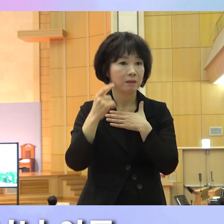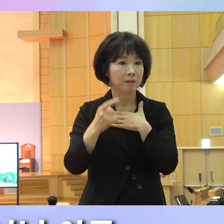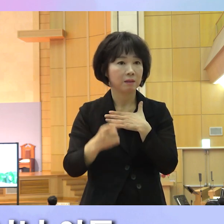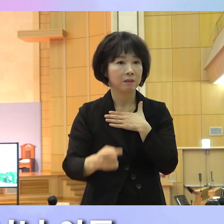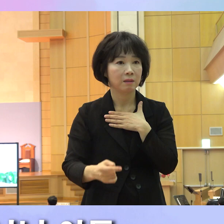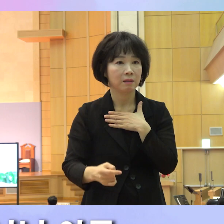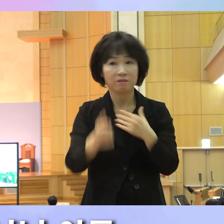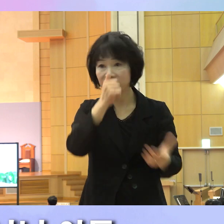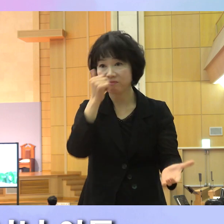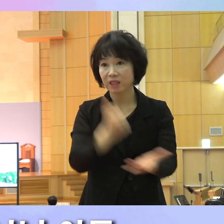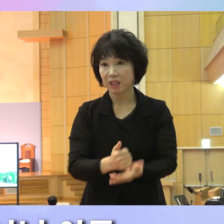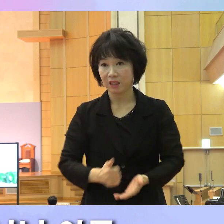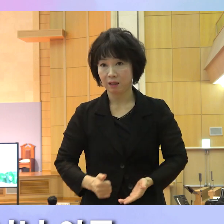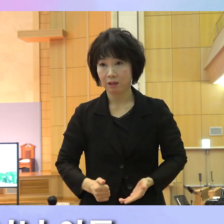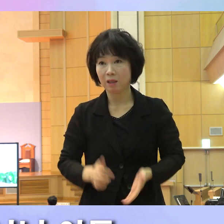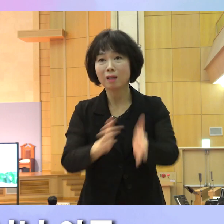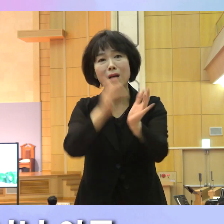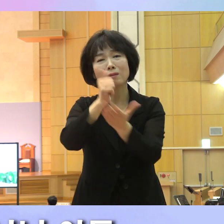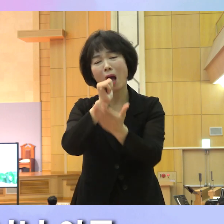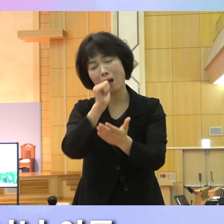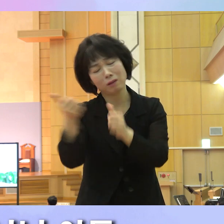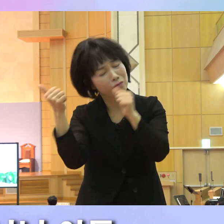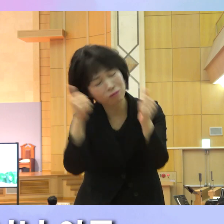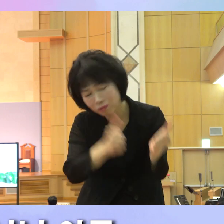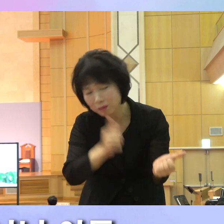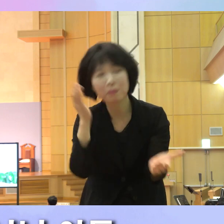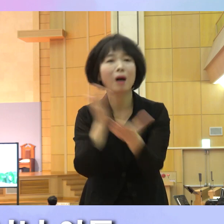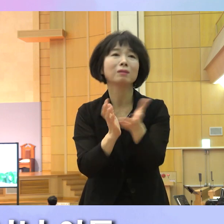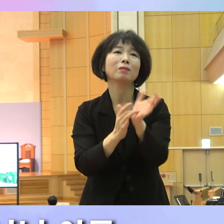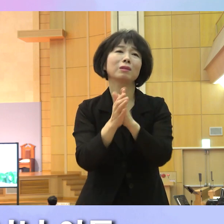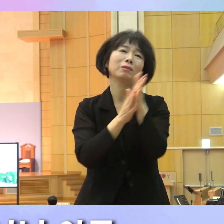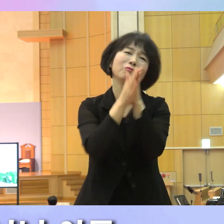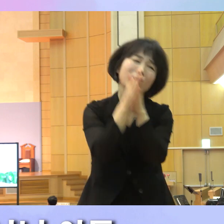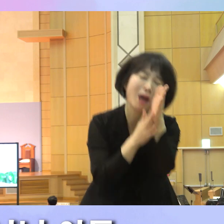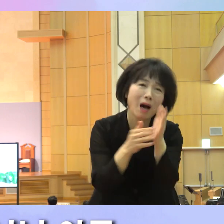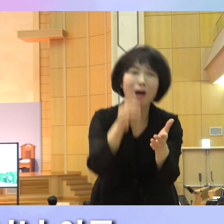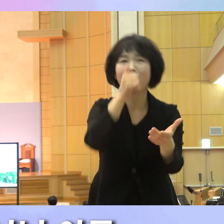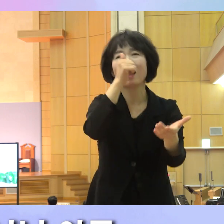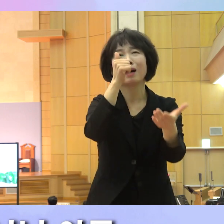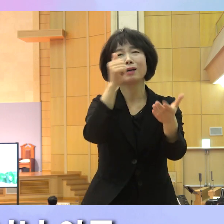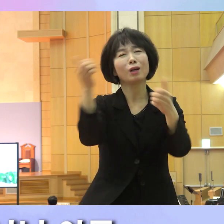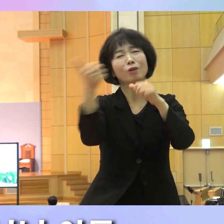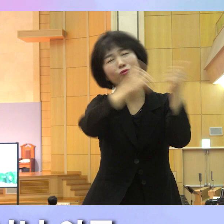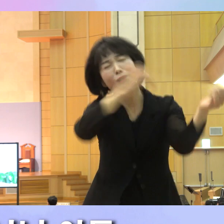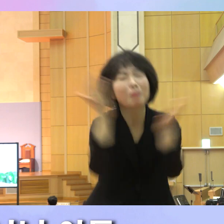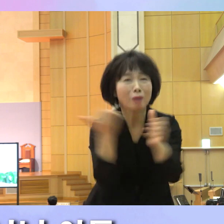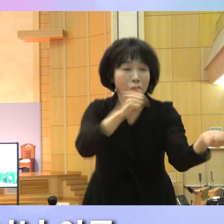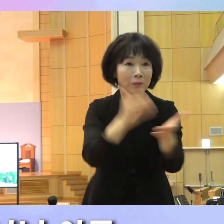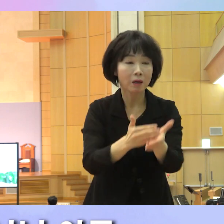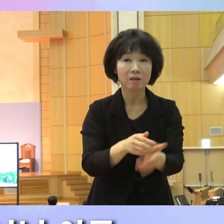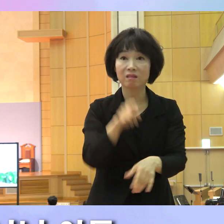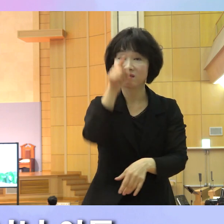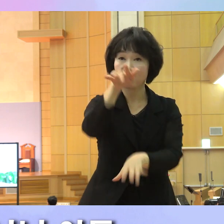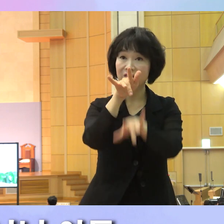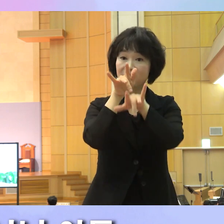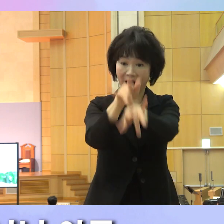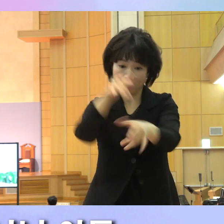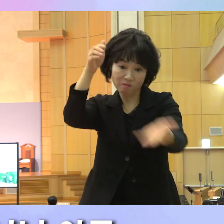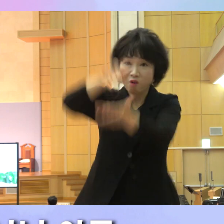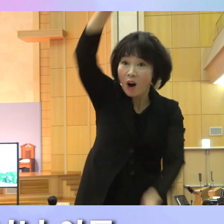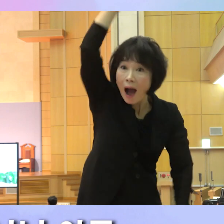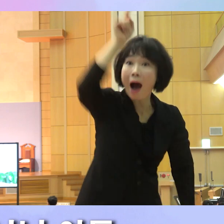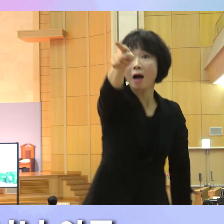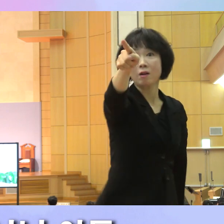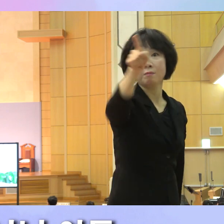분이 그렇게 죽으면 어떡해요? 절대 그런 일이 다가오지 않을 거예요. 사단아 물러가라, 사단아 물러가라. 오늘날